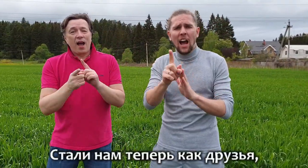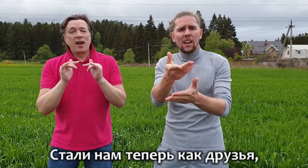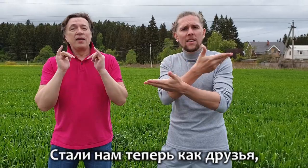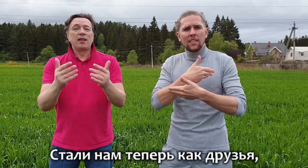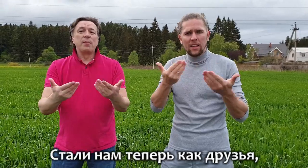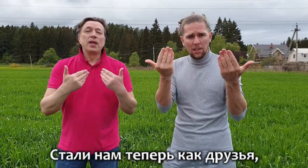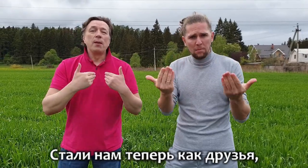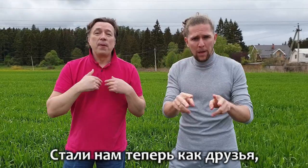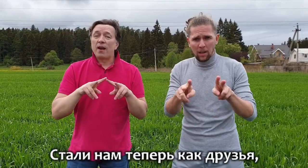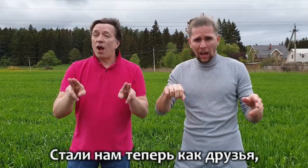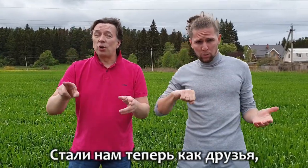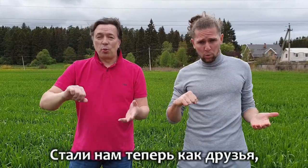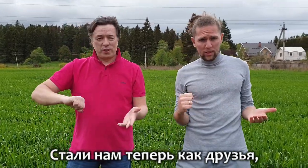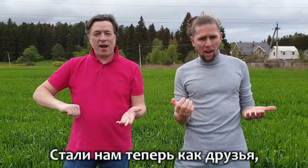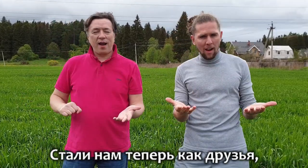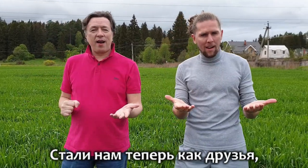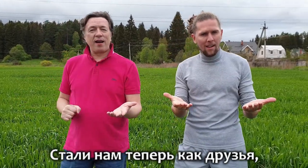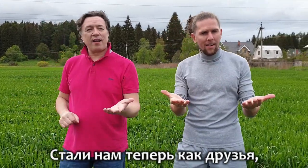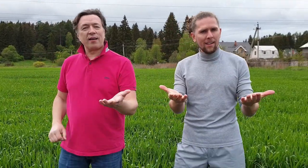стали нам теперь как друзья.